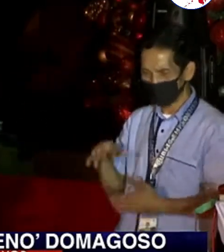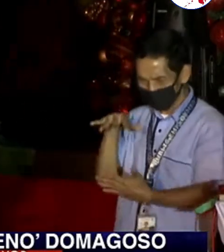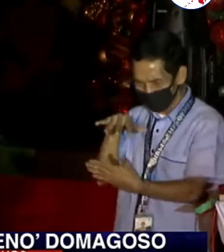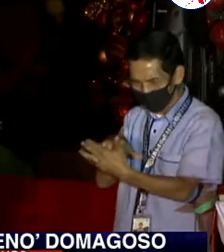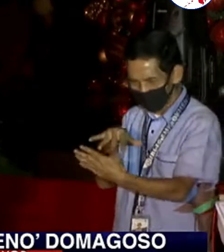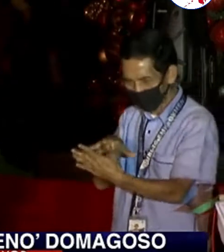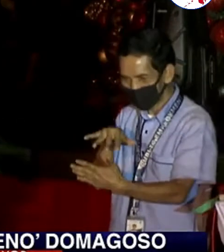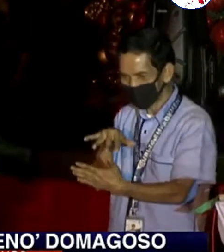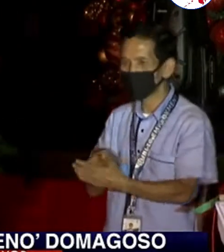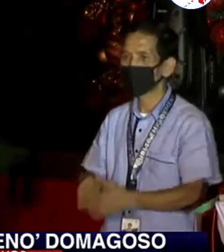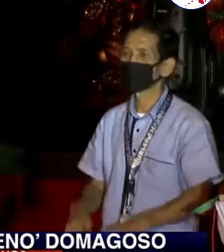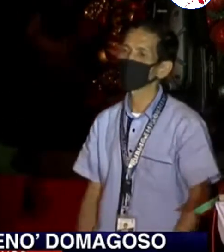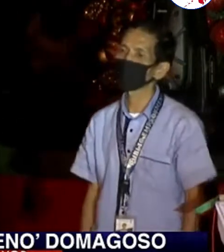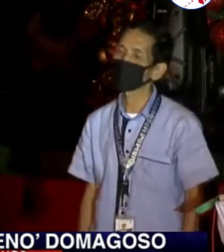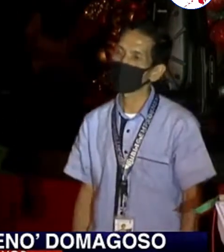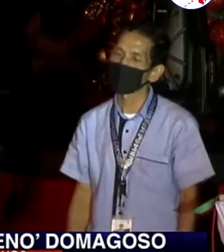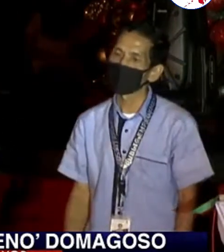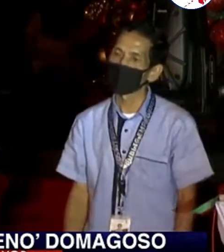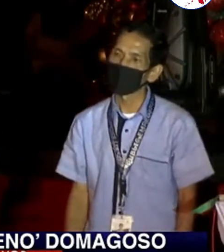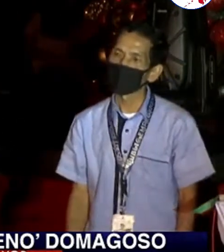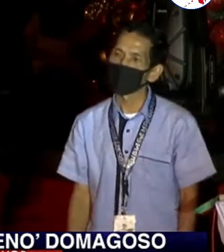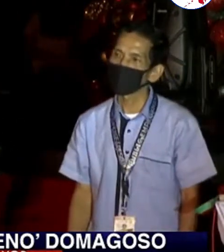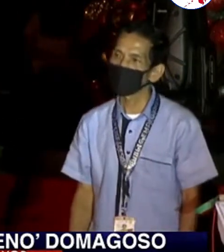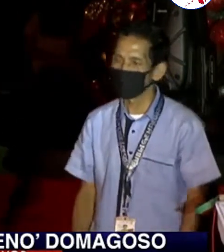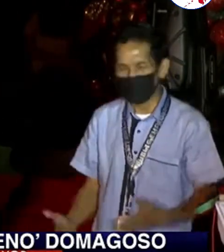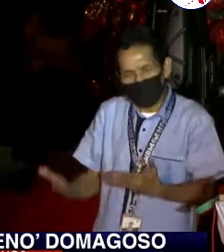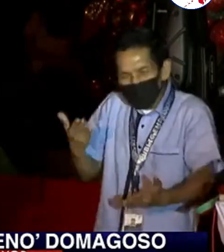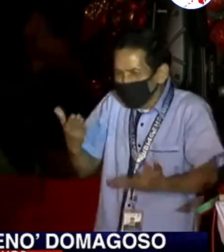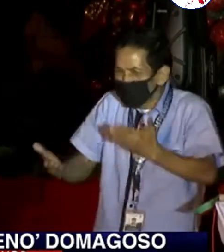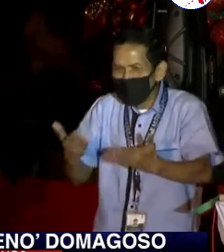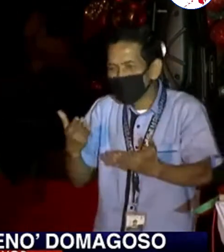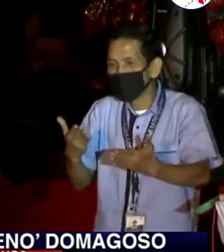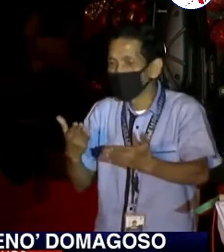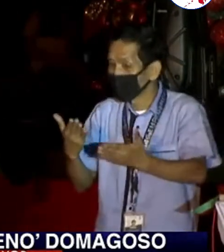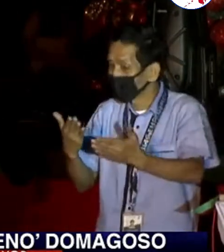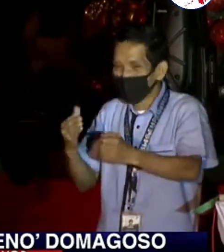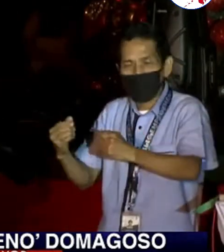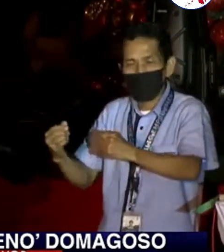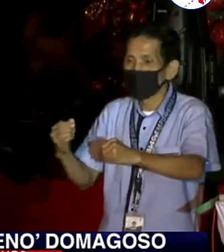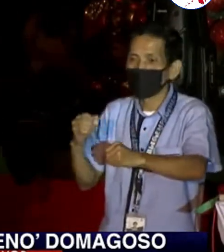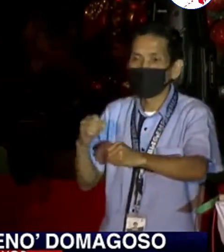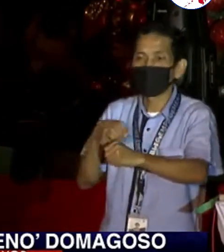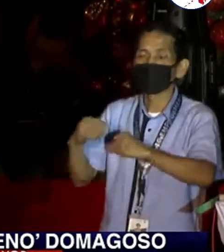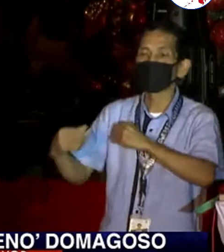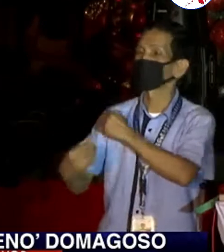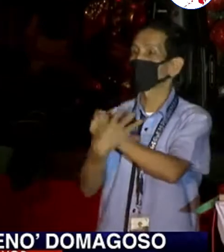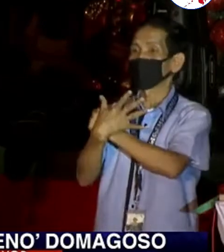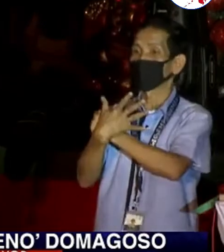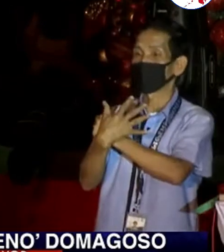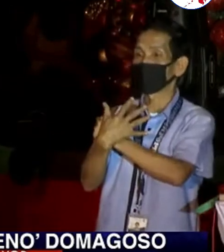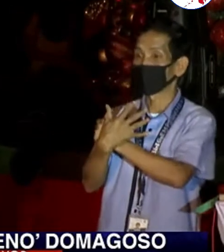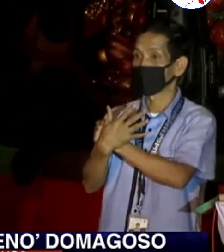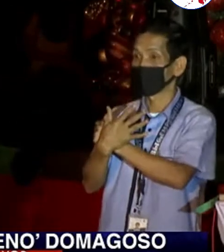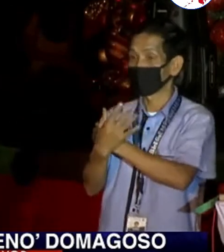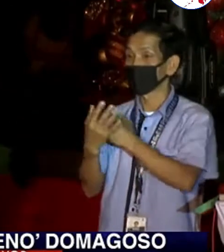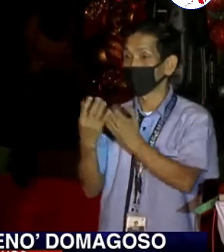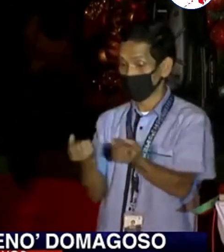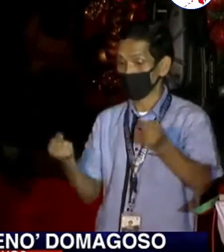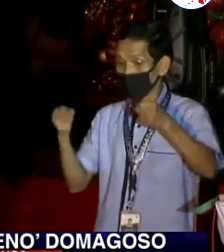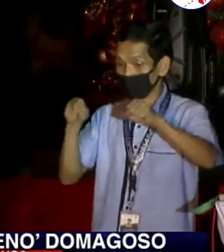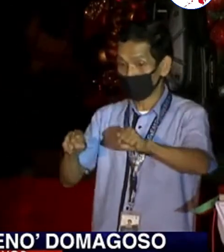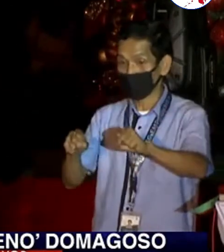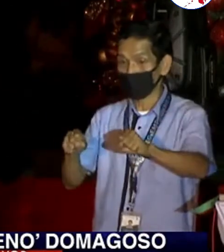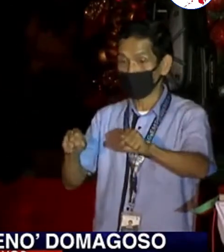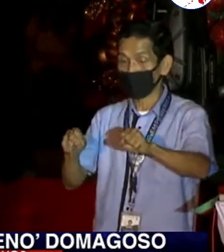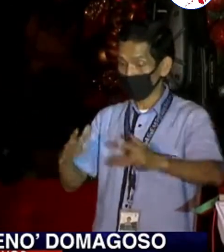pag-aaral na maaring makaapekto sa katatayuan